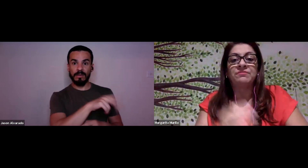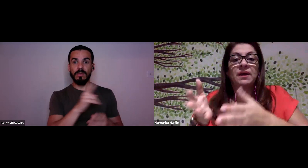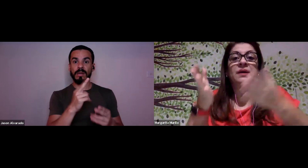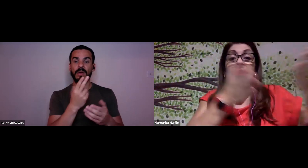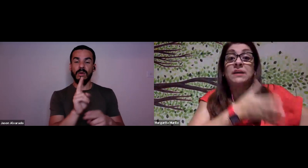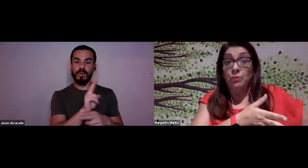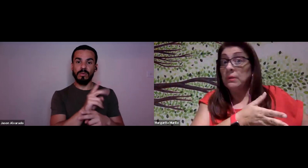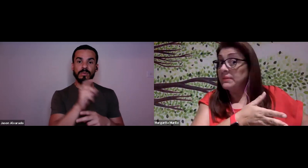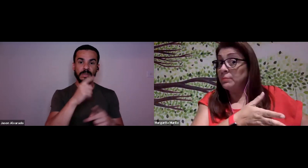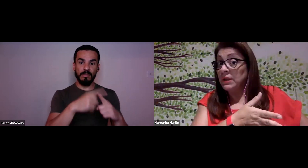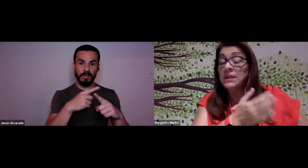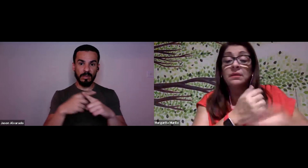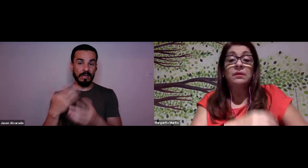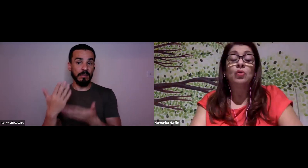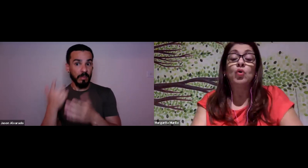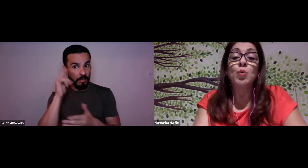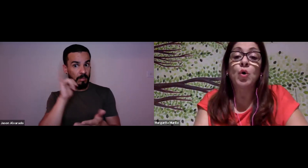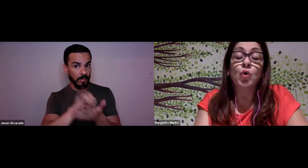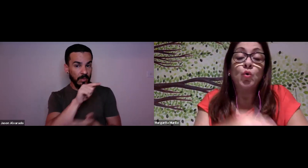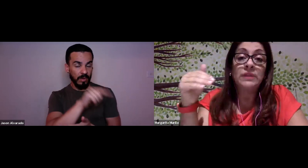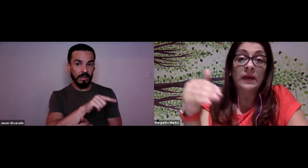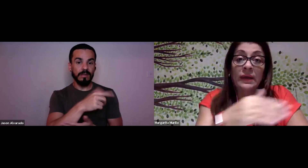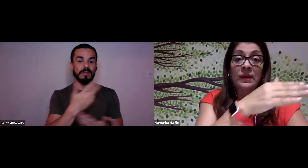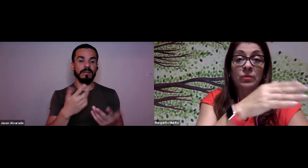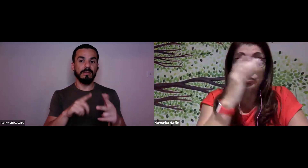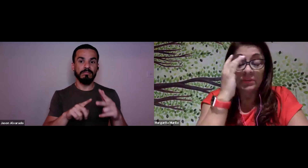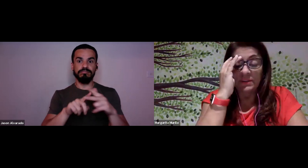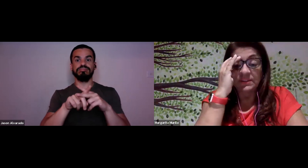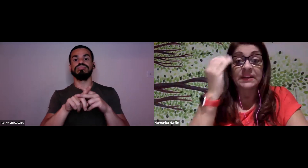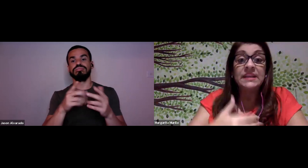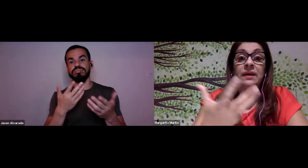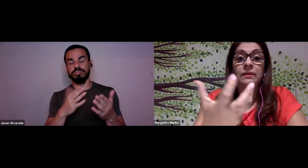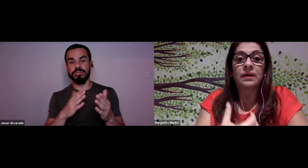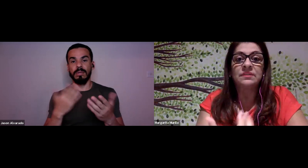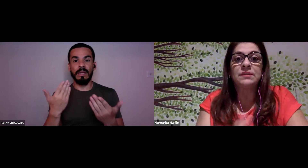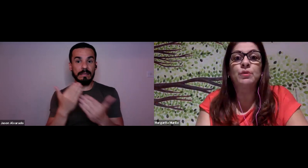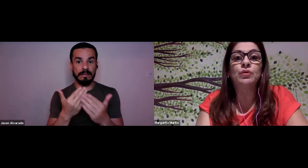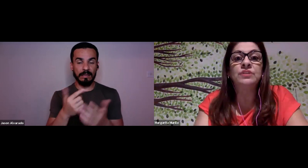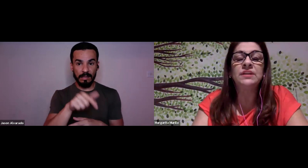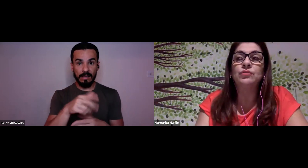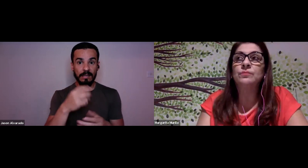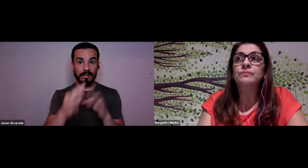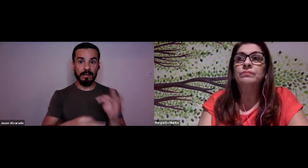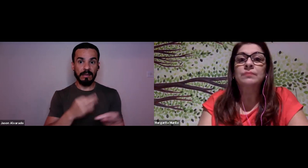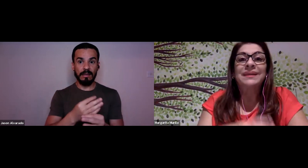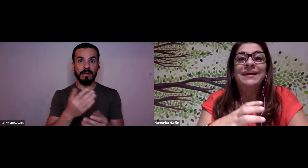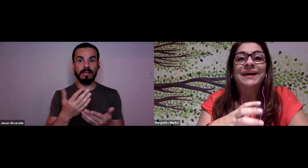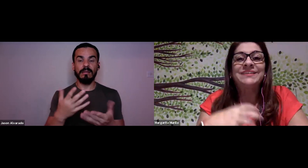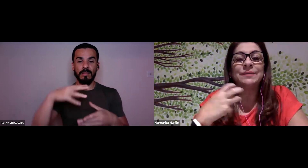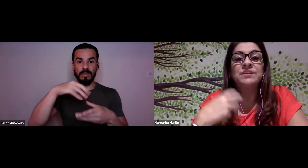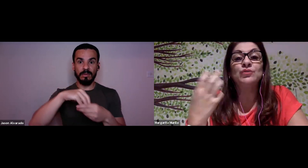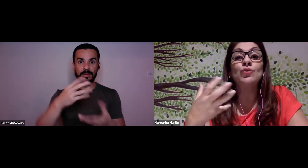pornografía y que probablemente por ahí hubo una una cercanía a ese tipo de contenidos